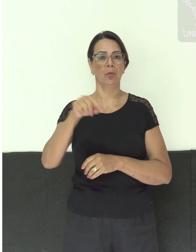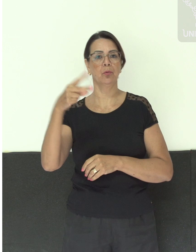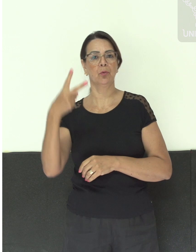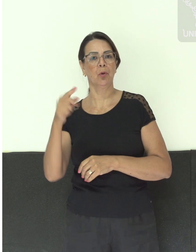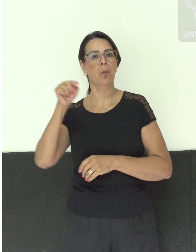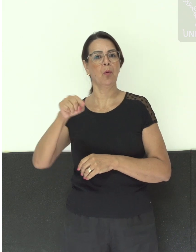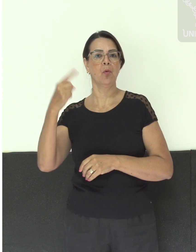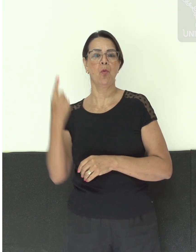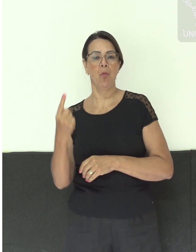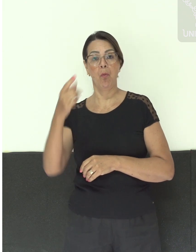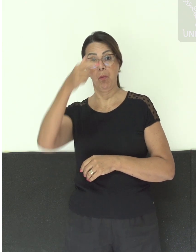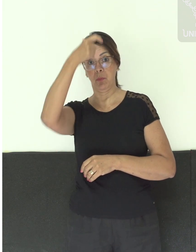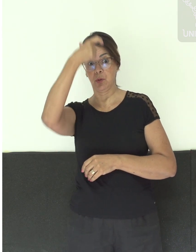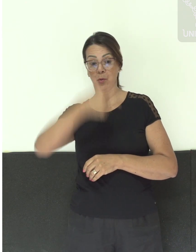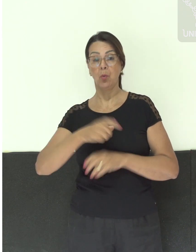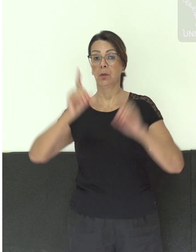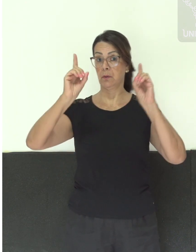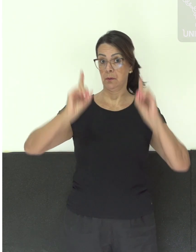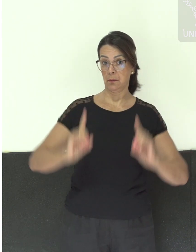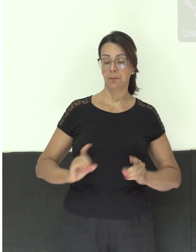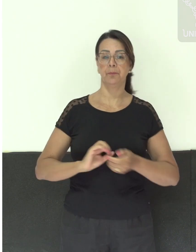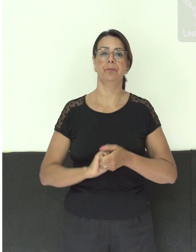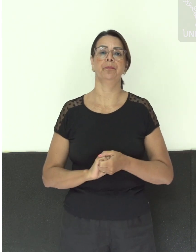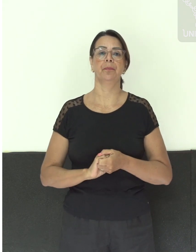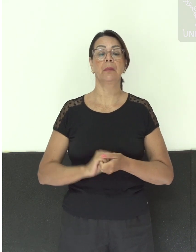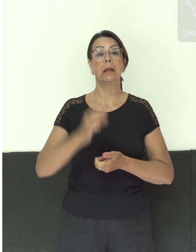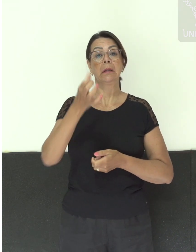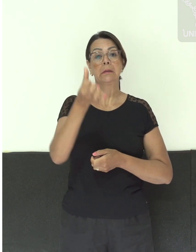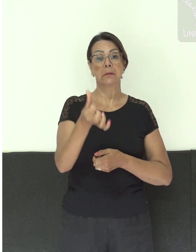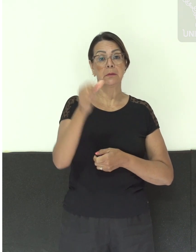6.3.1.2.1. Que sejam pessoas com deficiência.